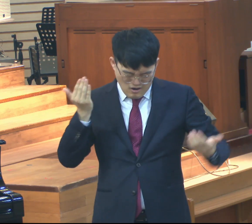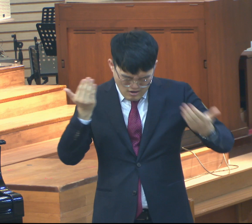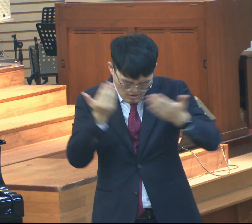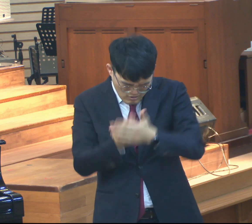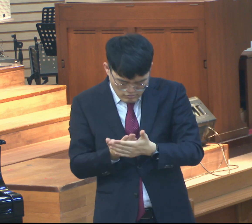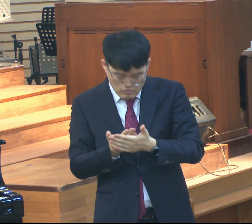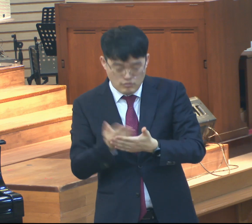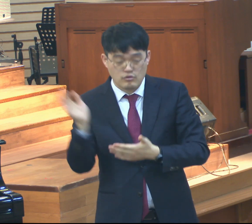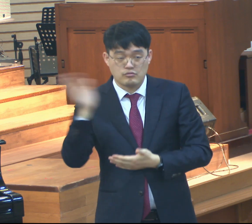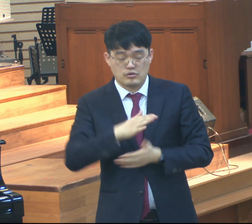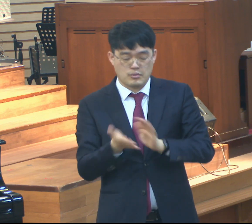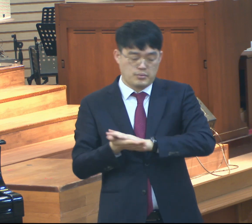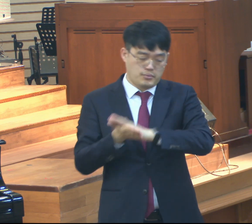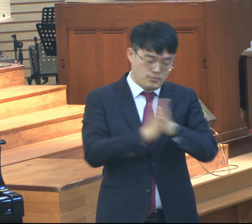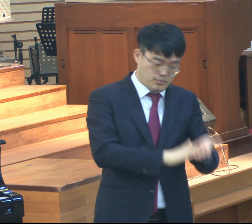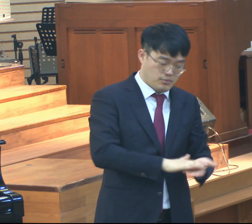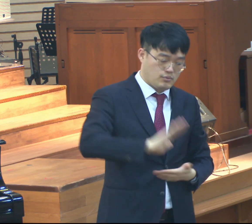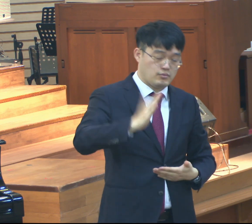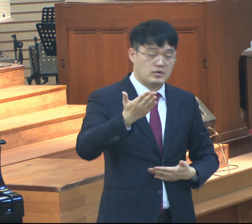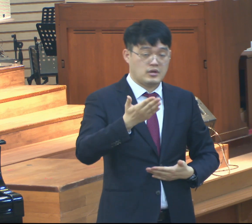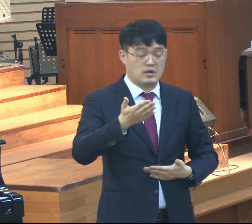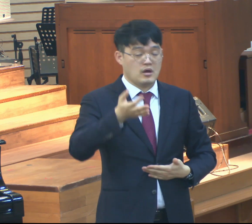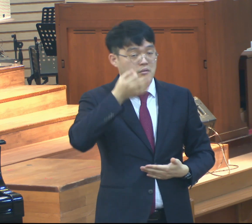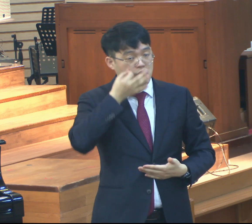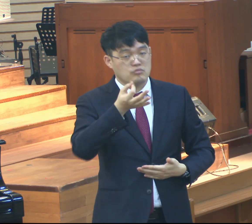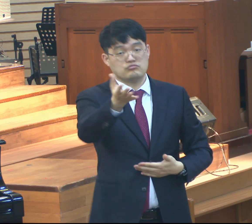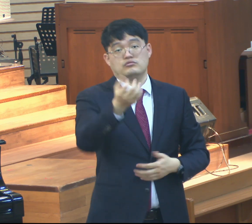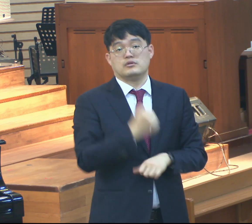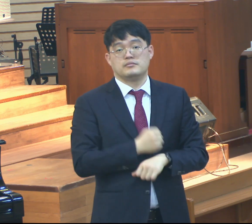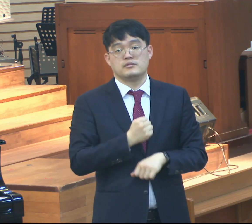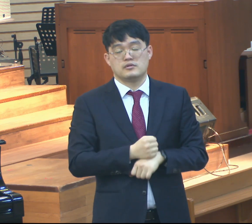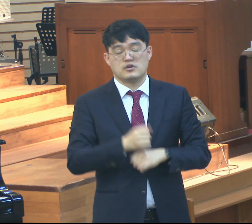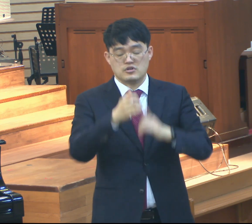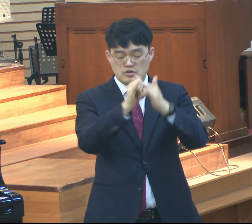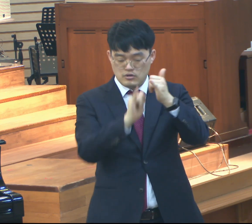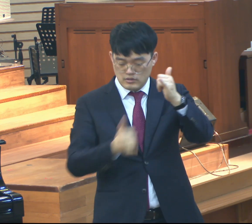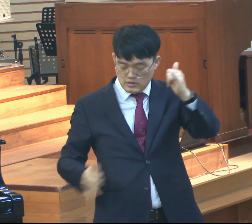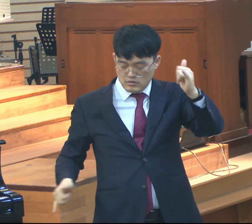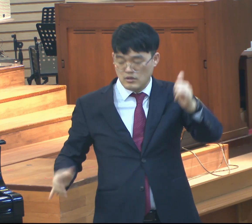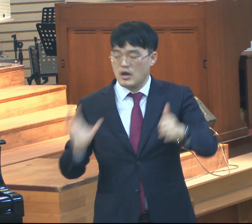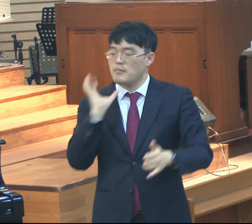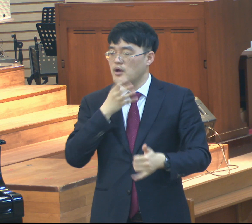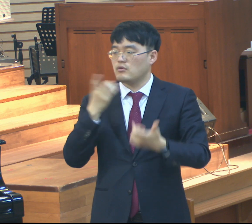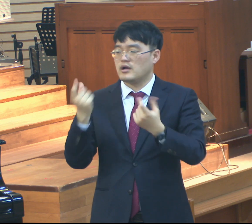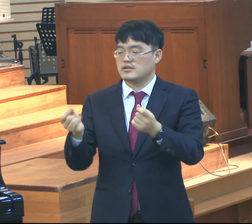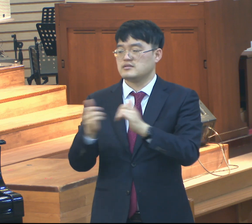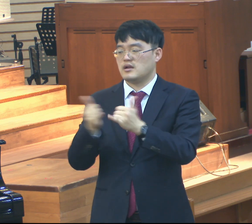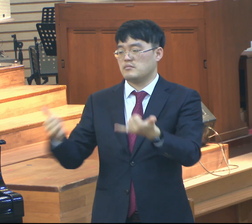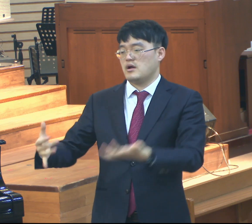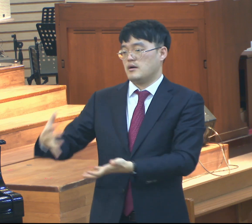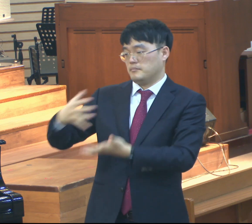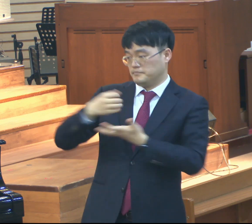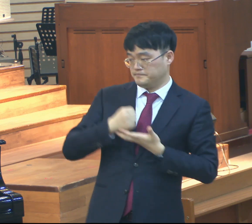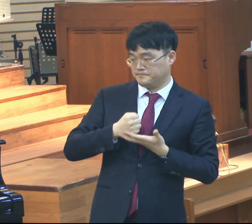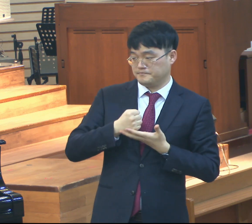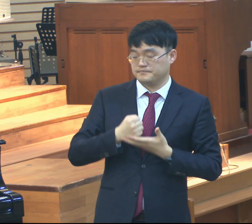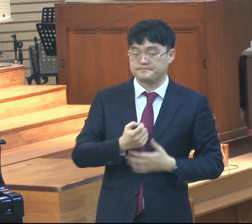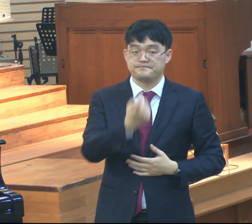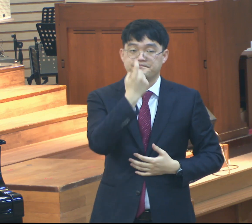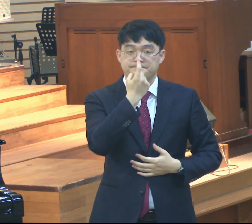보여주면서 역사적으로 베드로와 같은 사람을 받아주라는 귀한 말씀을 우리에게 전해줍니다.